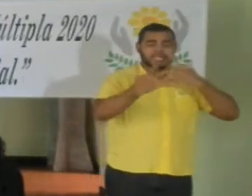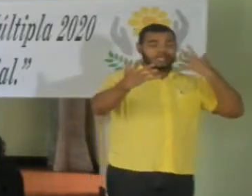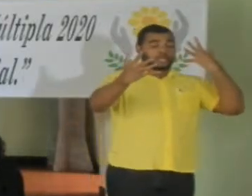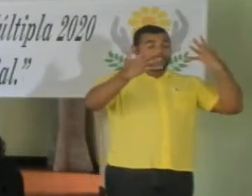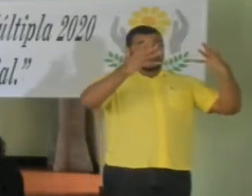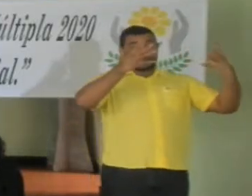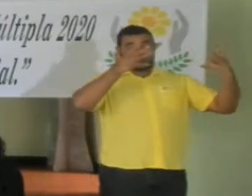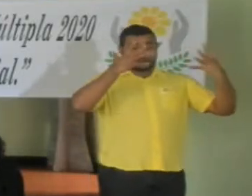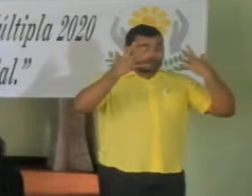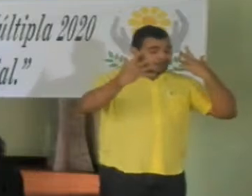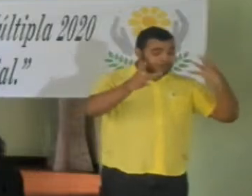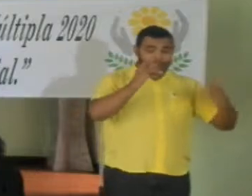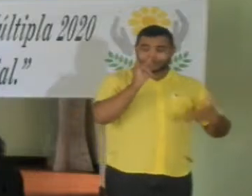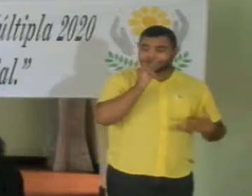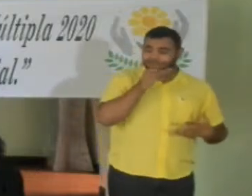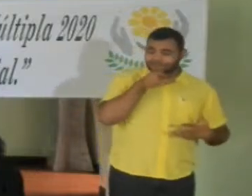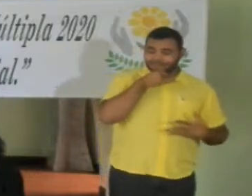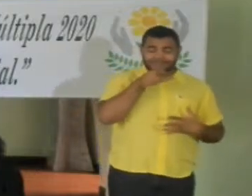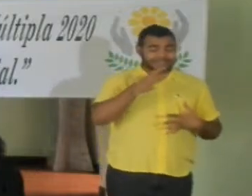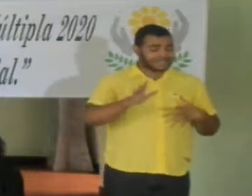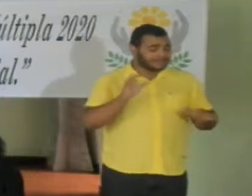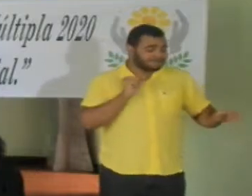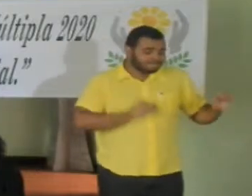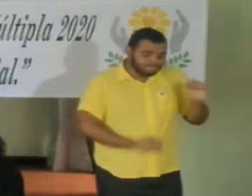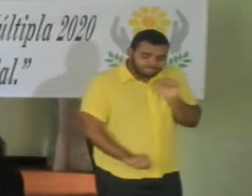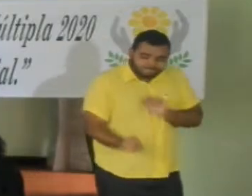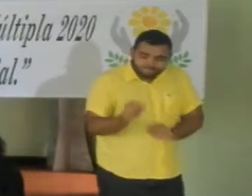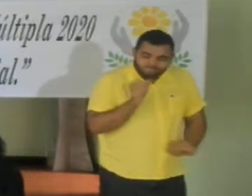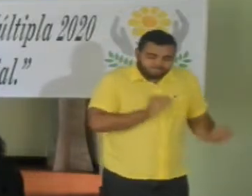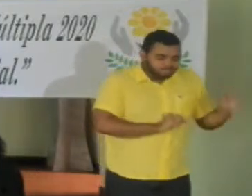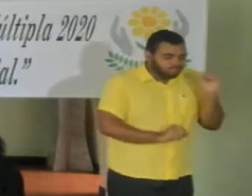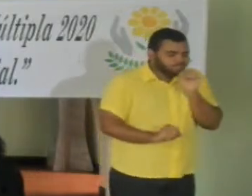vivenciando alguns pesadelos, frustrações,